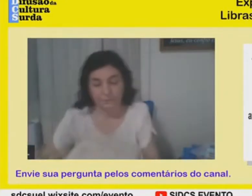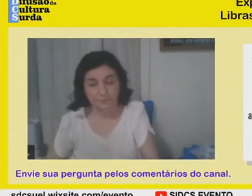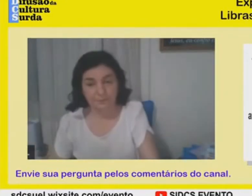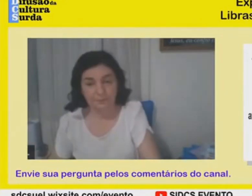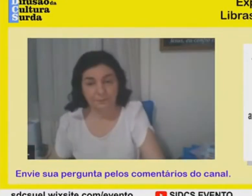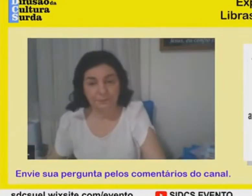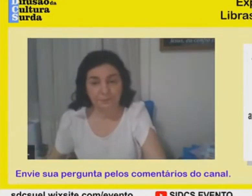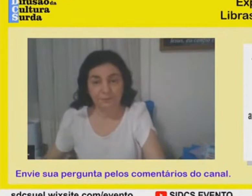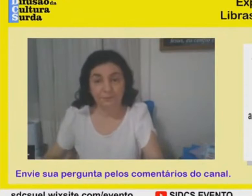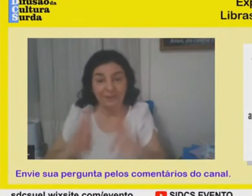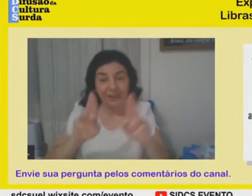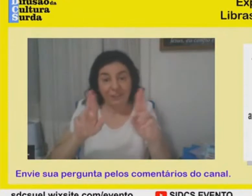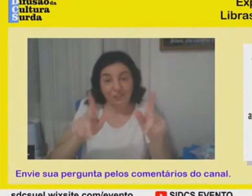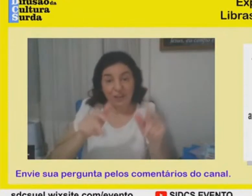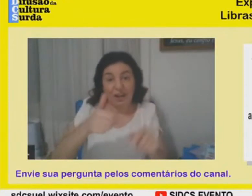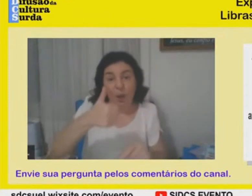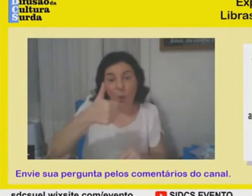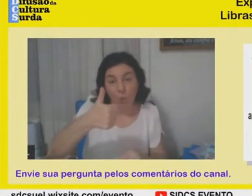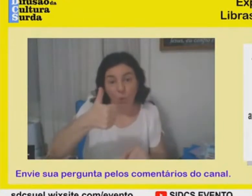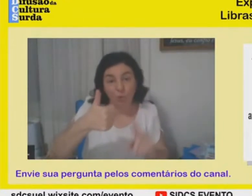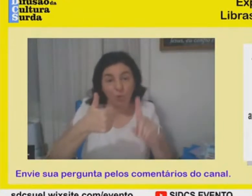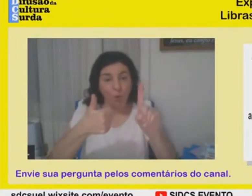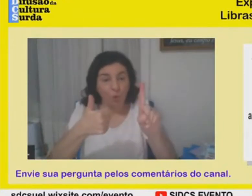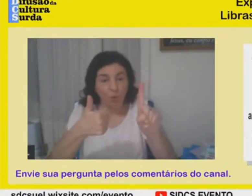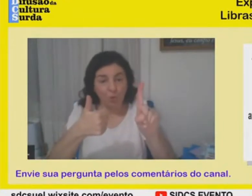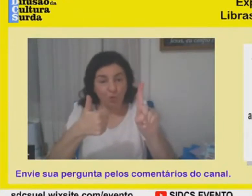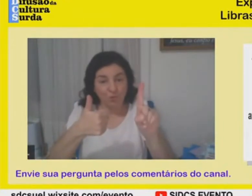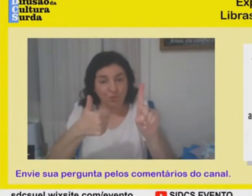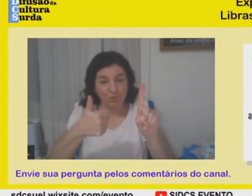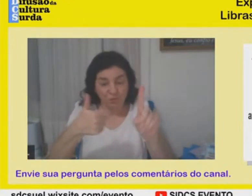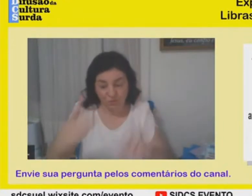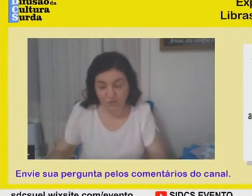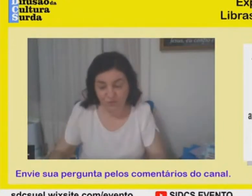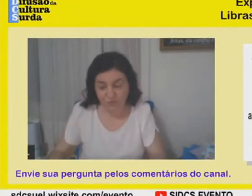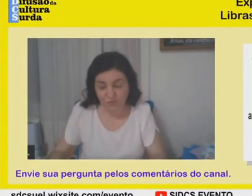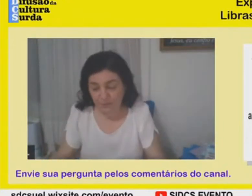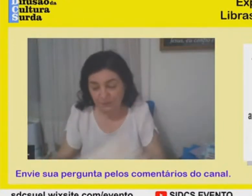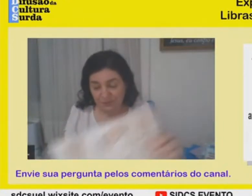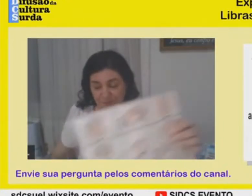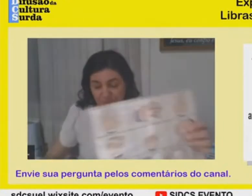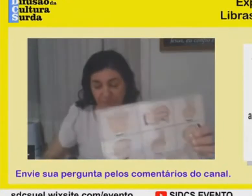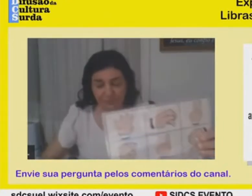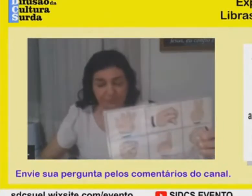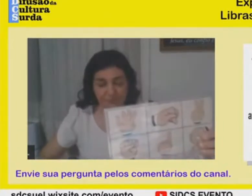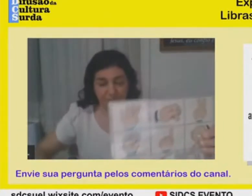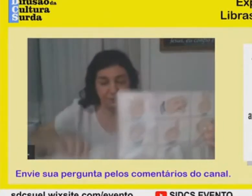associações diferentes. Olha só, tem associação na própria língua de sinais